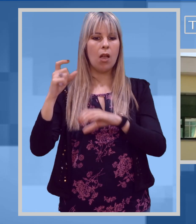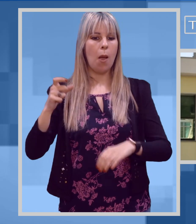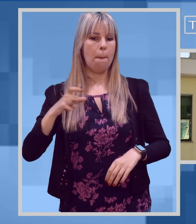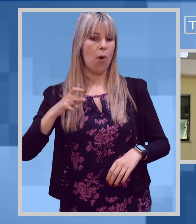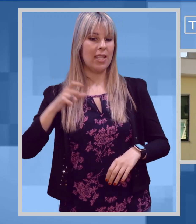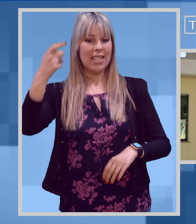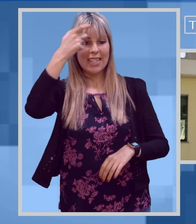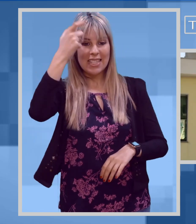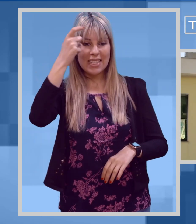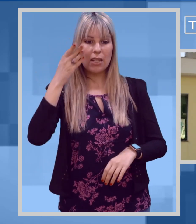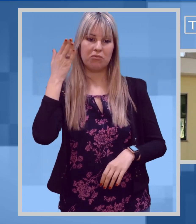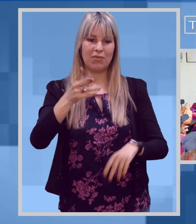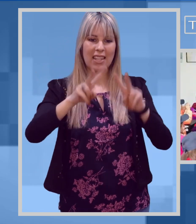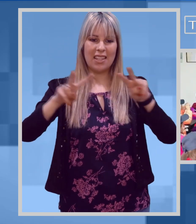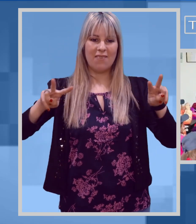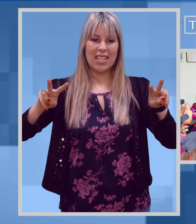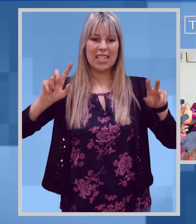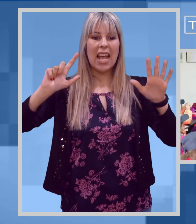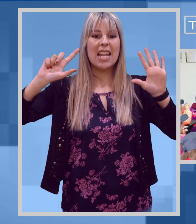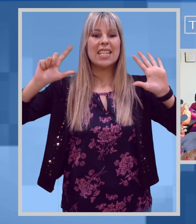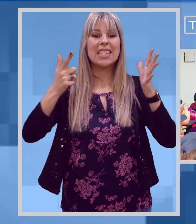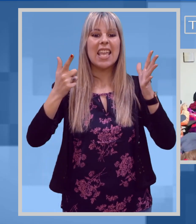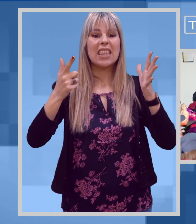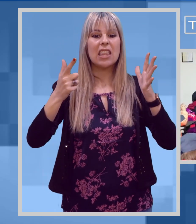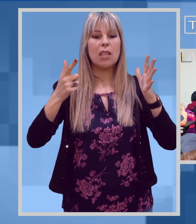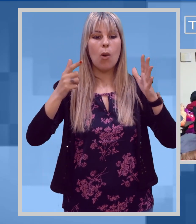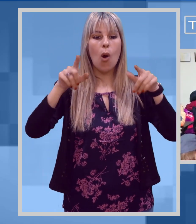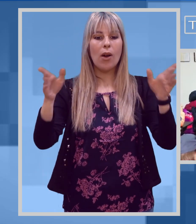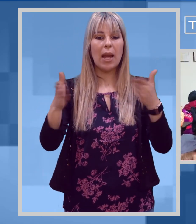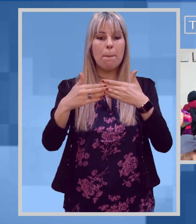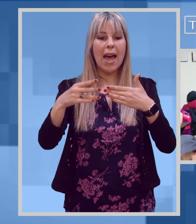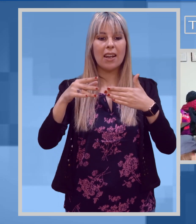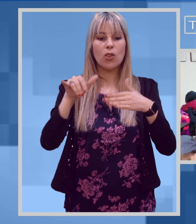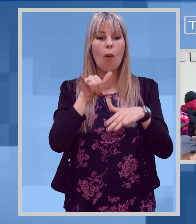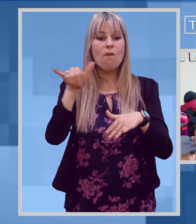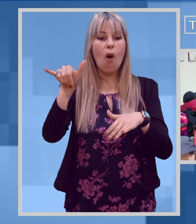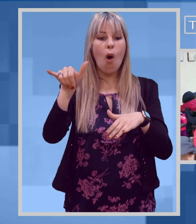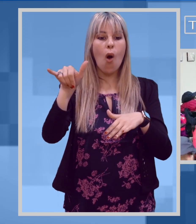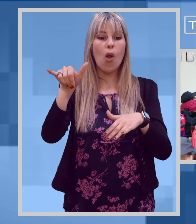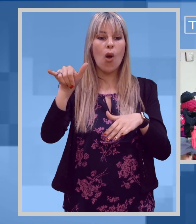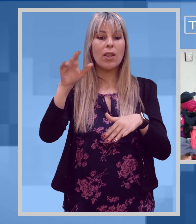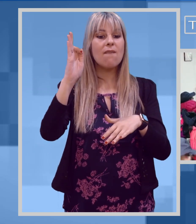unitamente al campione paralimpico di tiro al volo, tesserato con le fiamme oro.